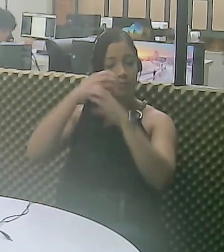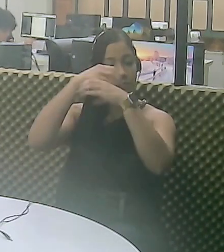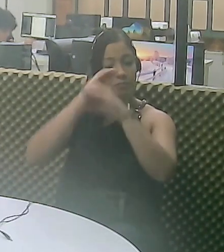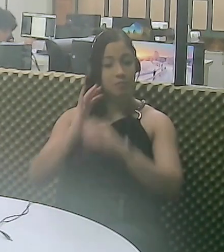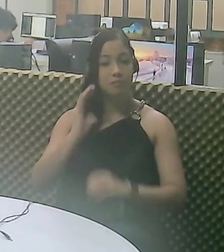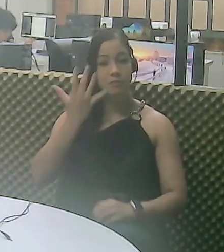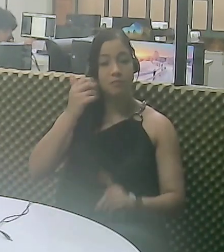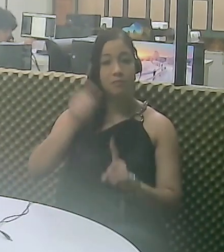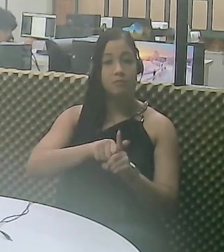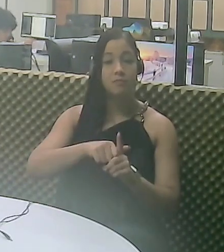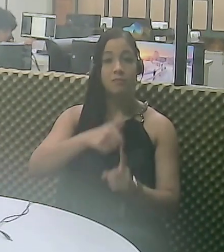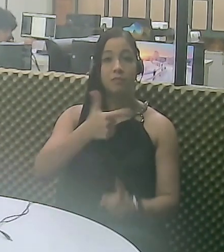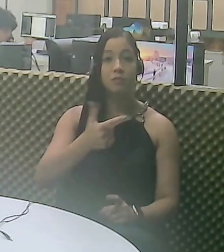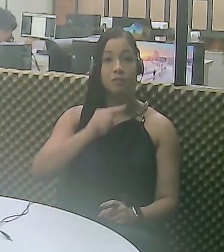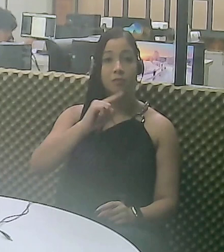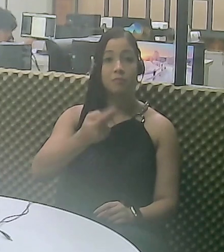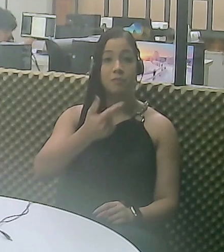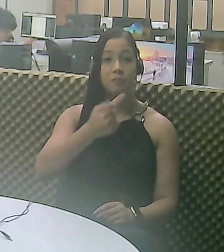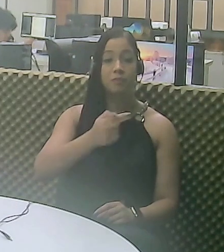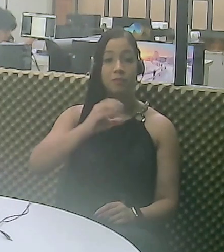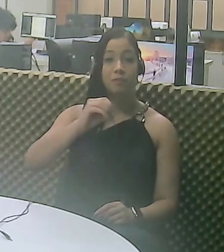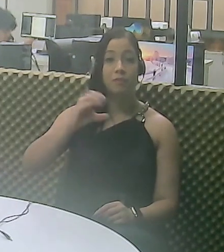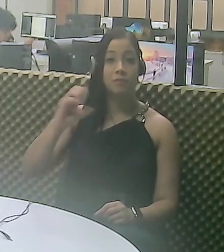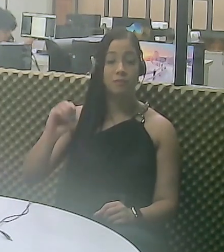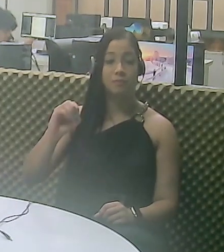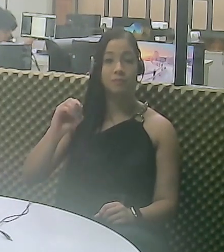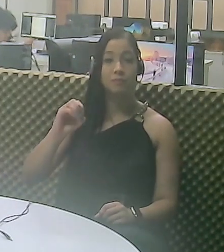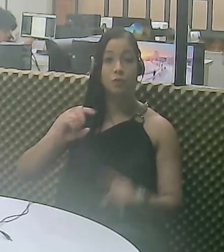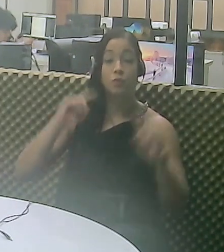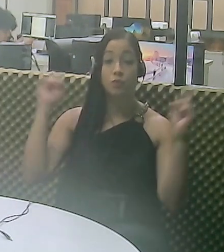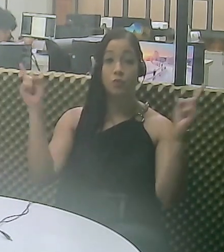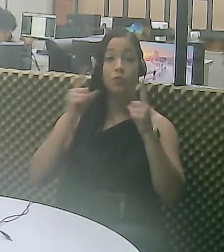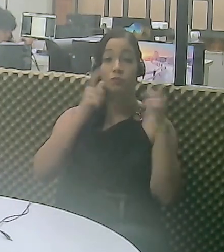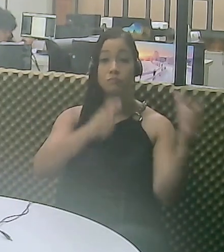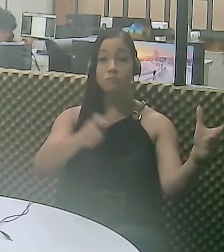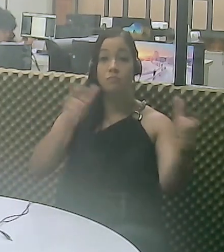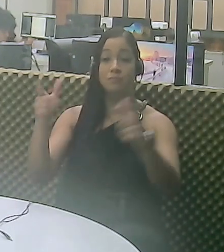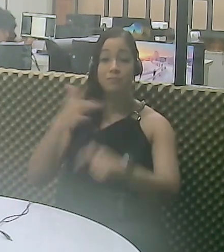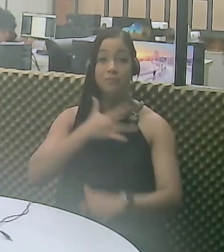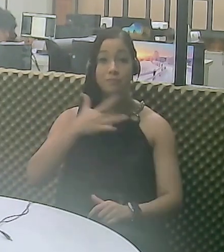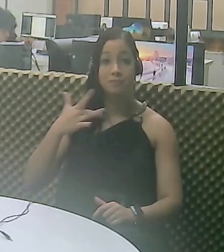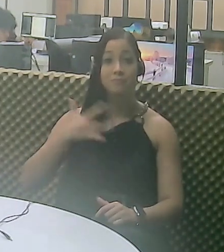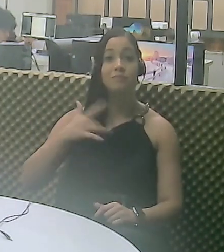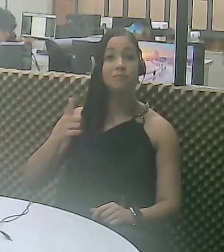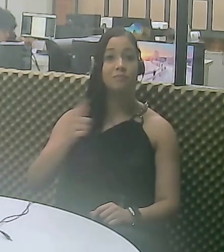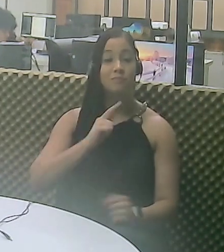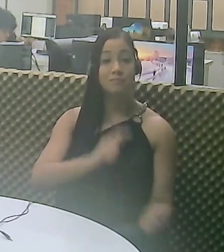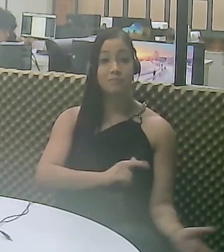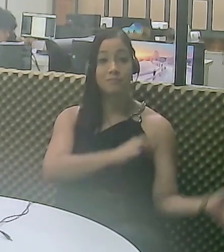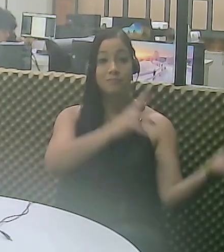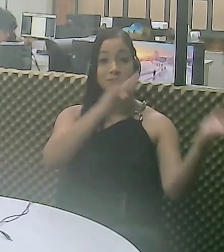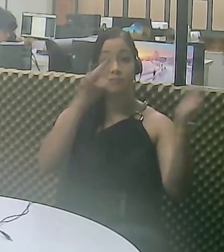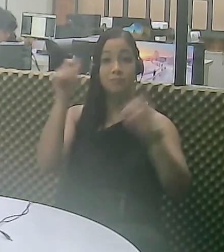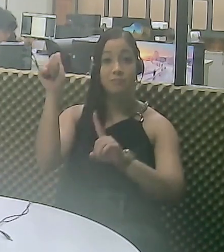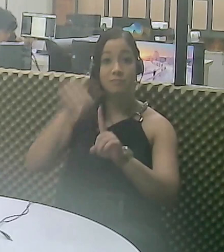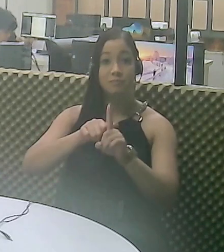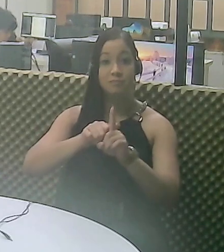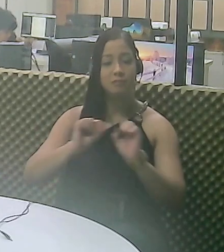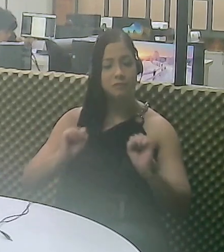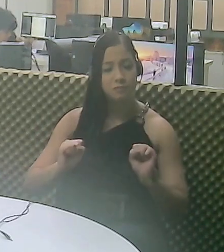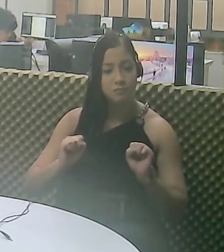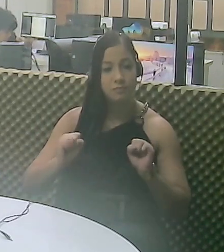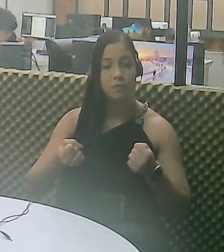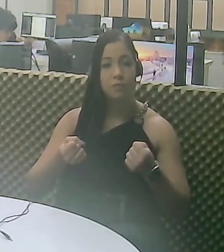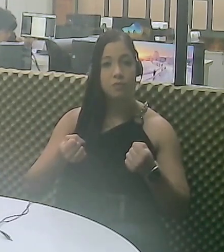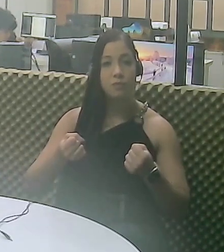realizados por mês é de 2.700. Todas as unidades de saúde realizarão durante este mês a